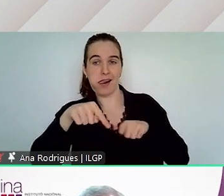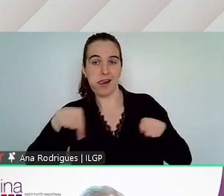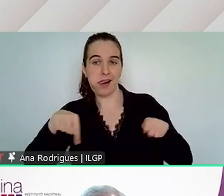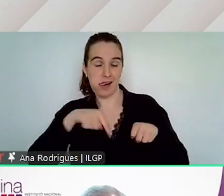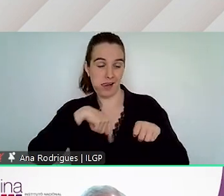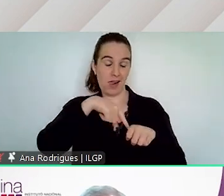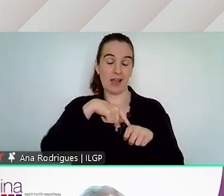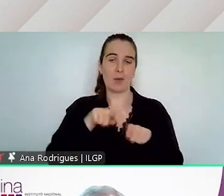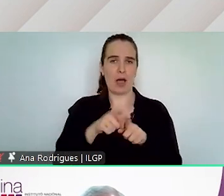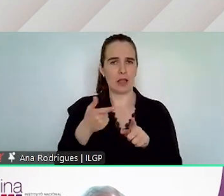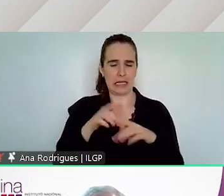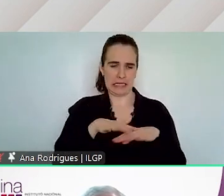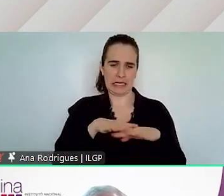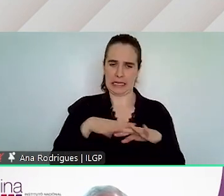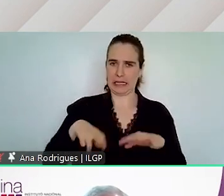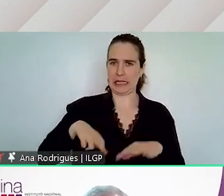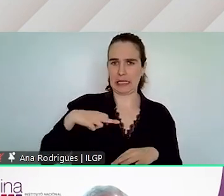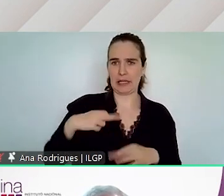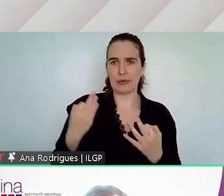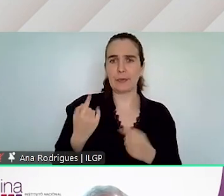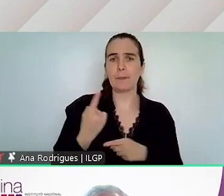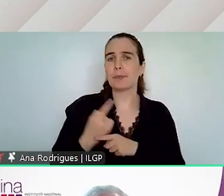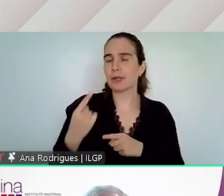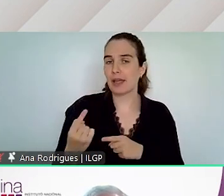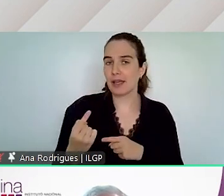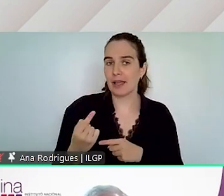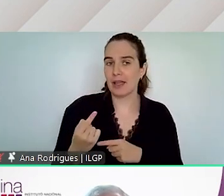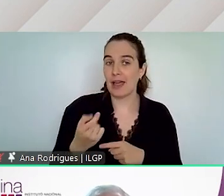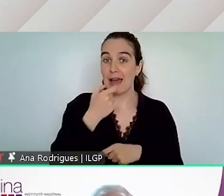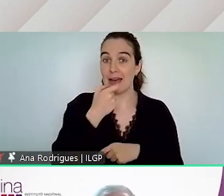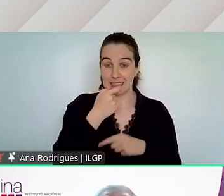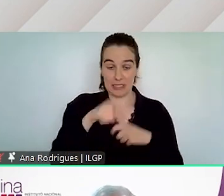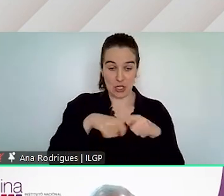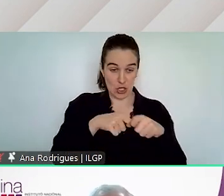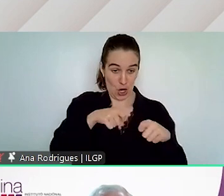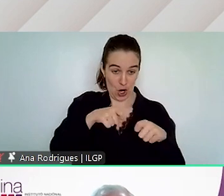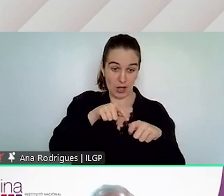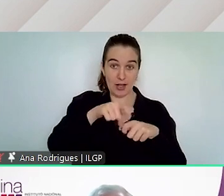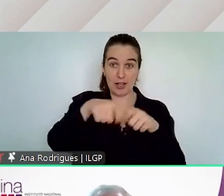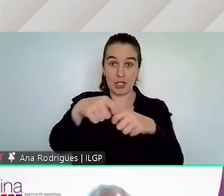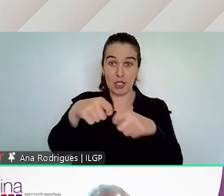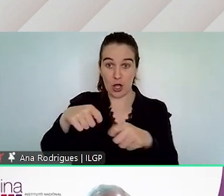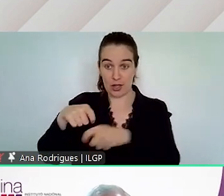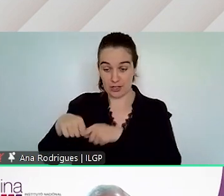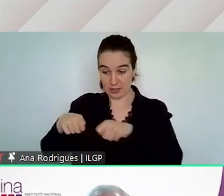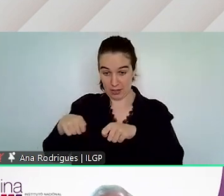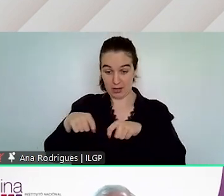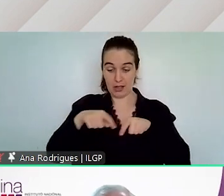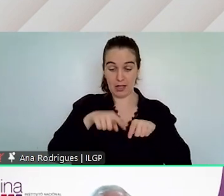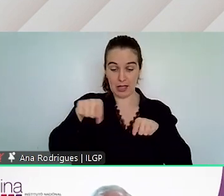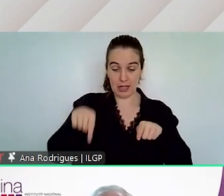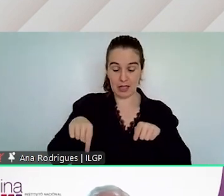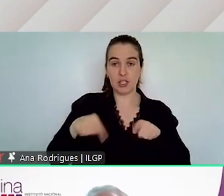rica, é muito frutuosa, exatamente se estes nós forem muito diversificados. Se